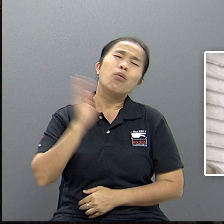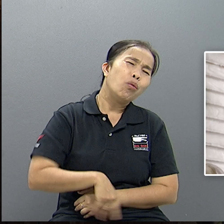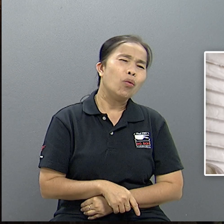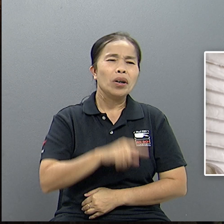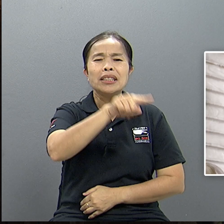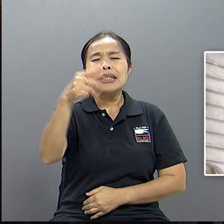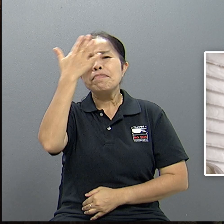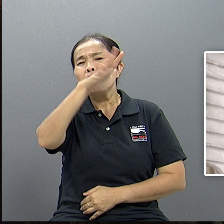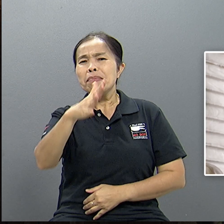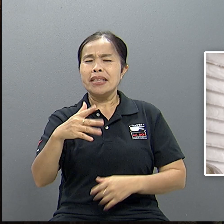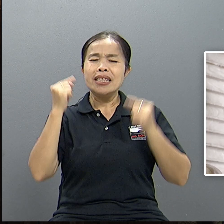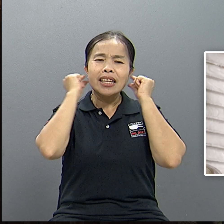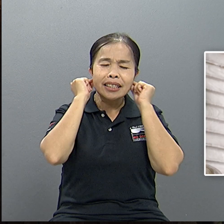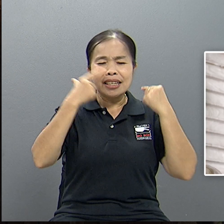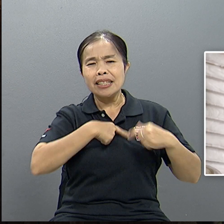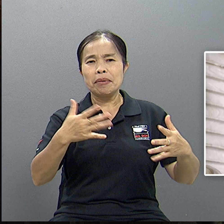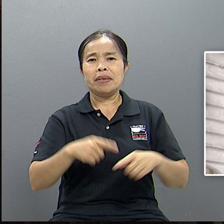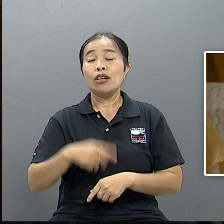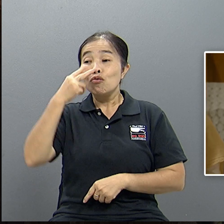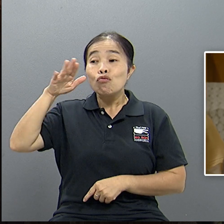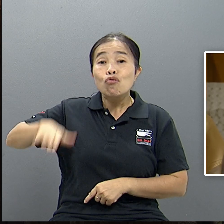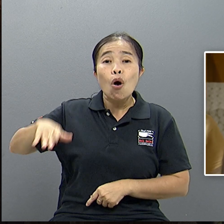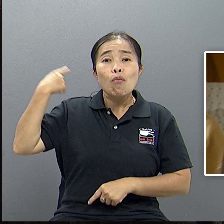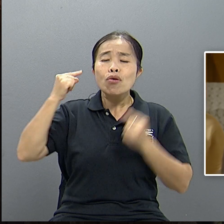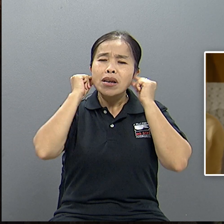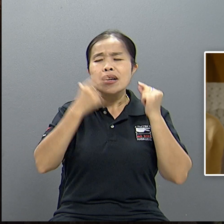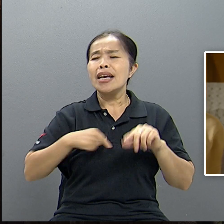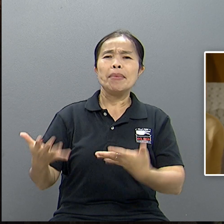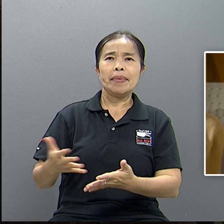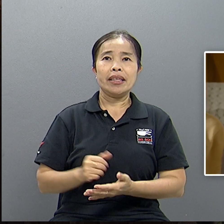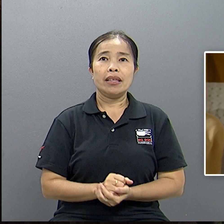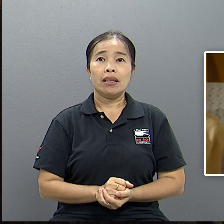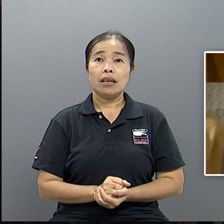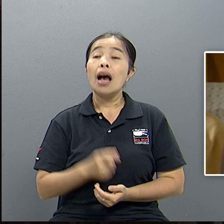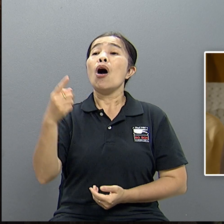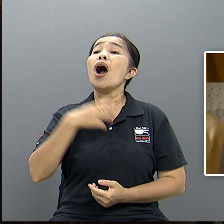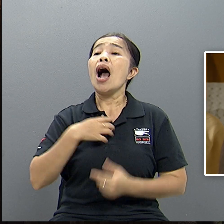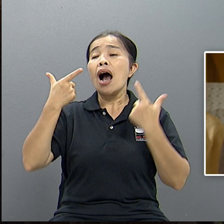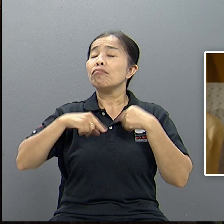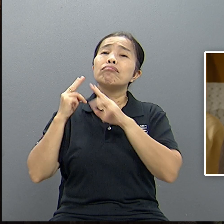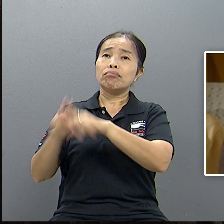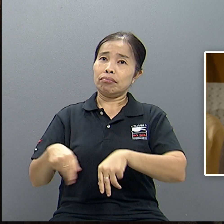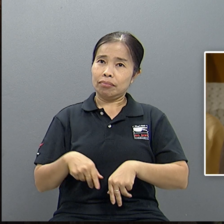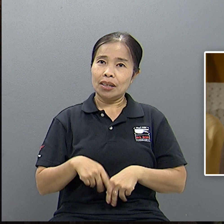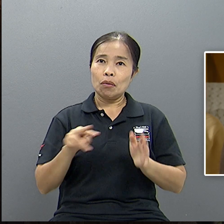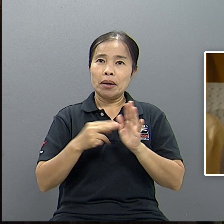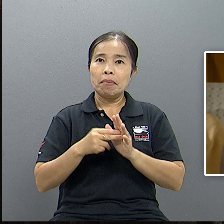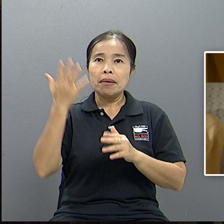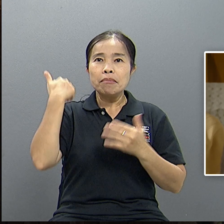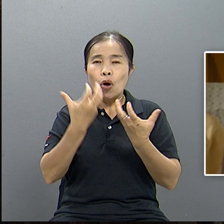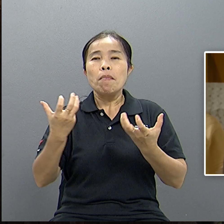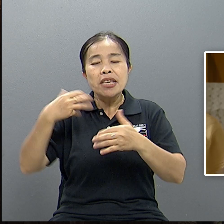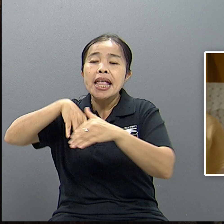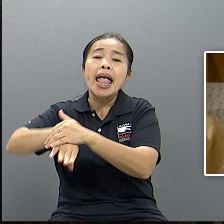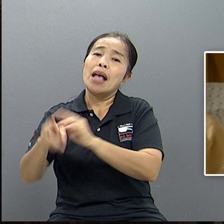ไม่เห็นแต่งอะไรมากมายน้องอ่อนเขาก็ไม่แต่ง ก็อยากไม่แต่งเองของมีก็เอาไปซุกไว้ในหีบ